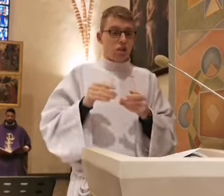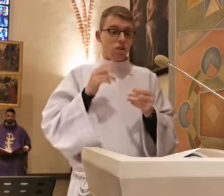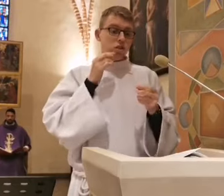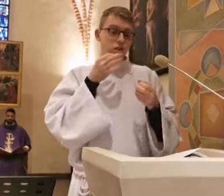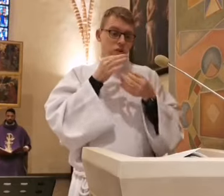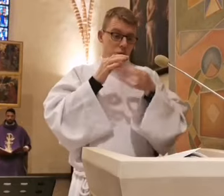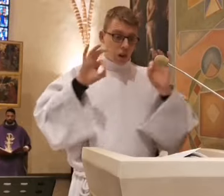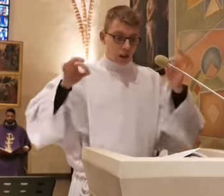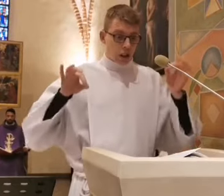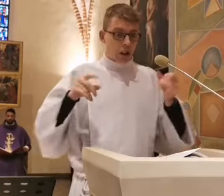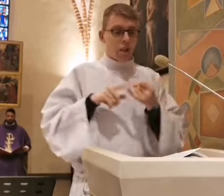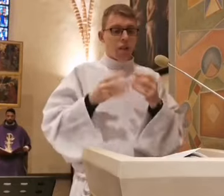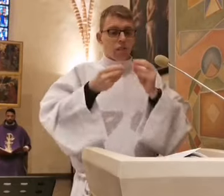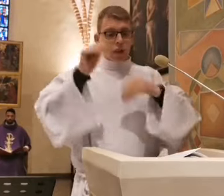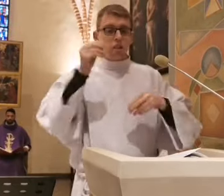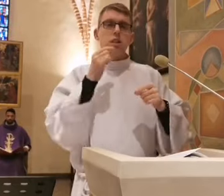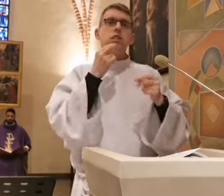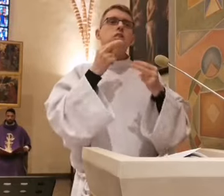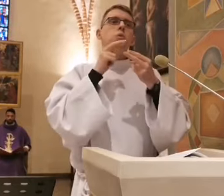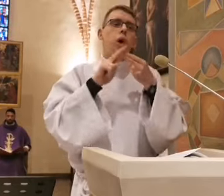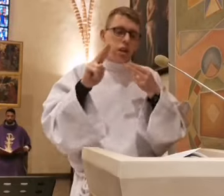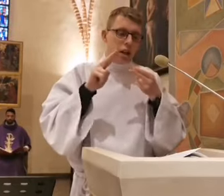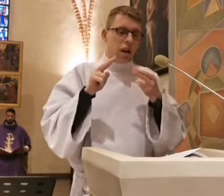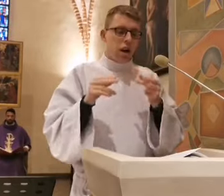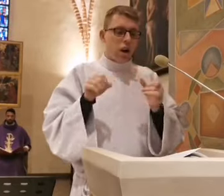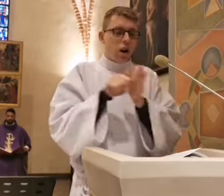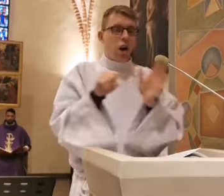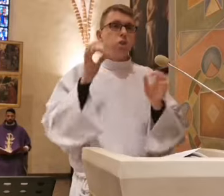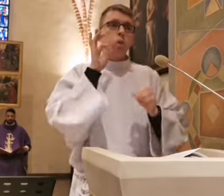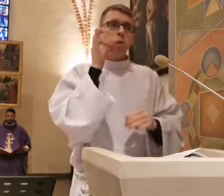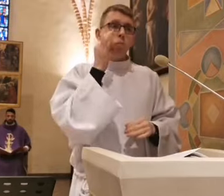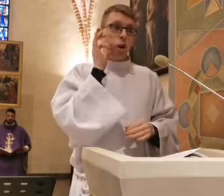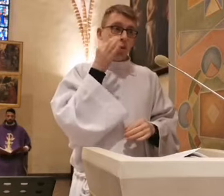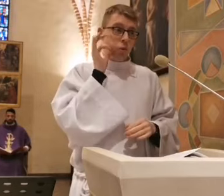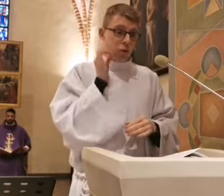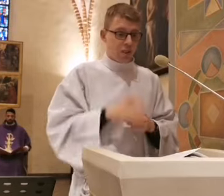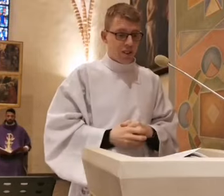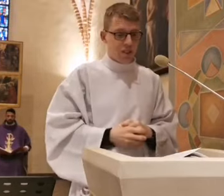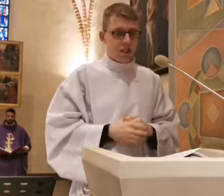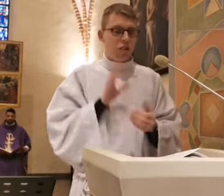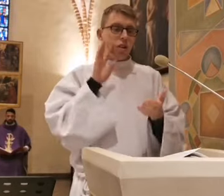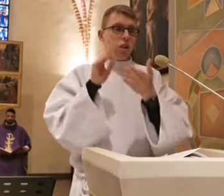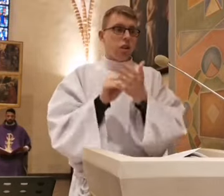najczystszego złota, więcej słodkie od miodu.